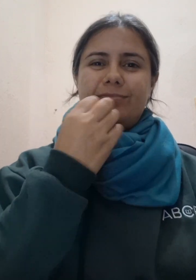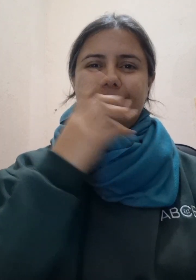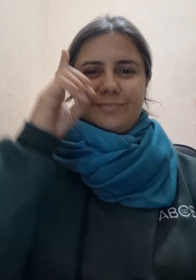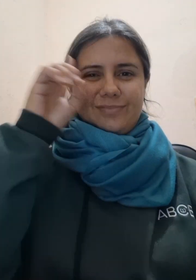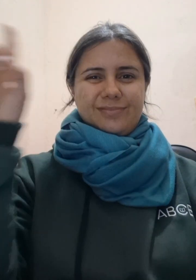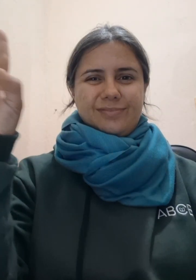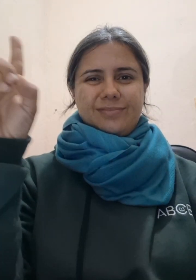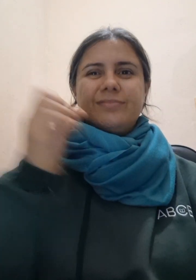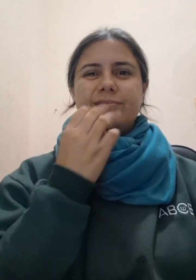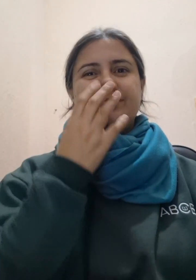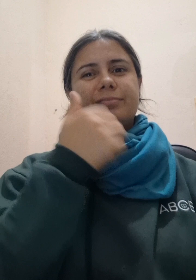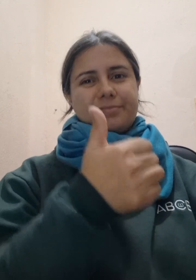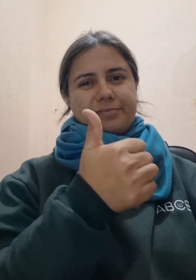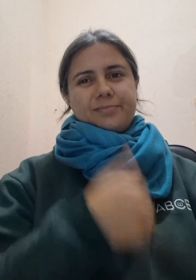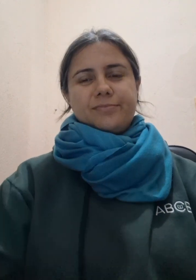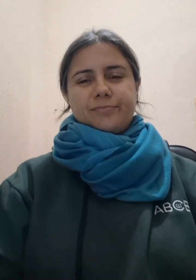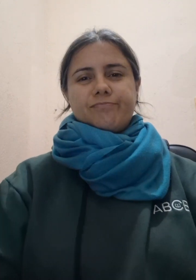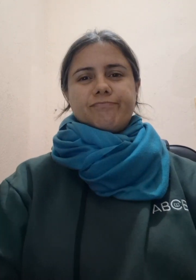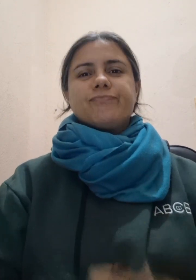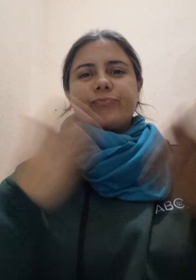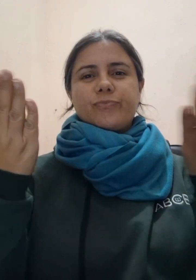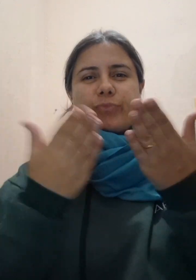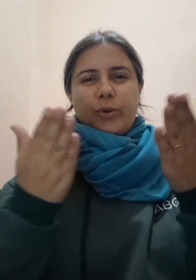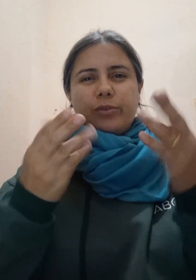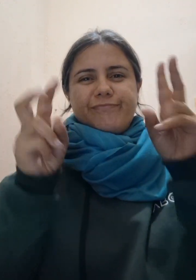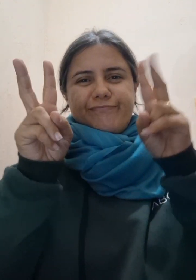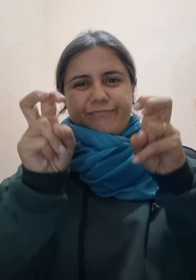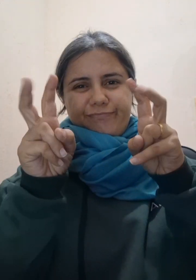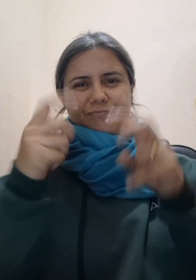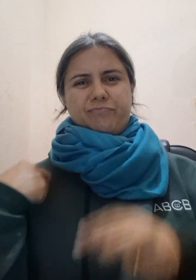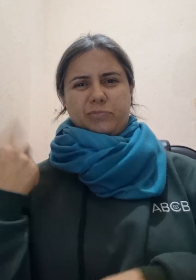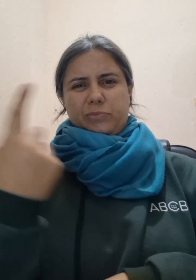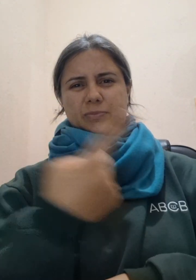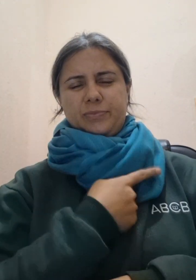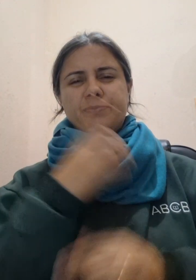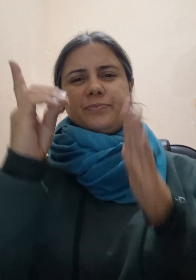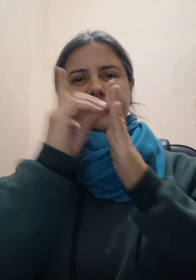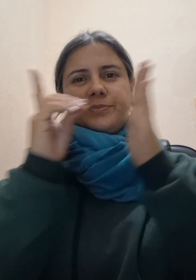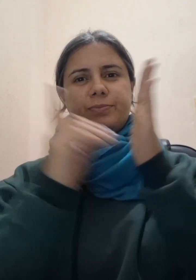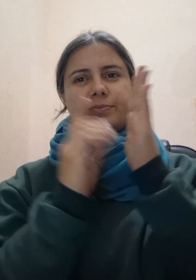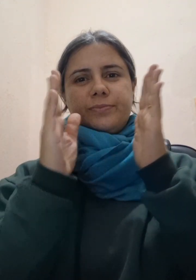Olá, bom dia, tudo bem? Hoje o tema do nosso devocional